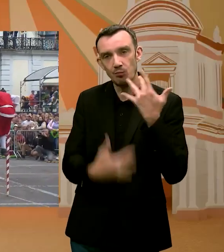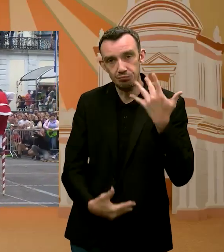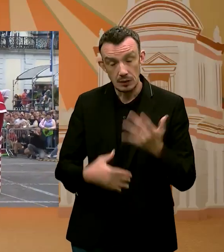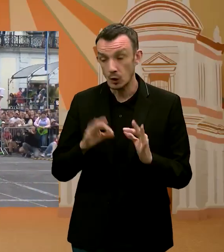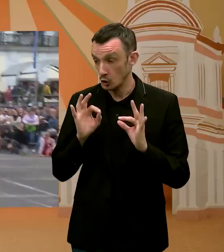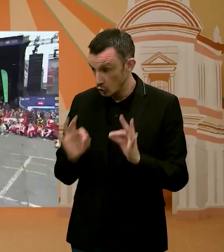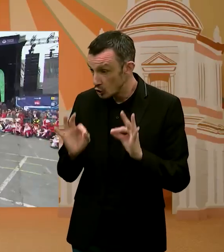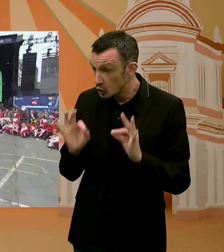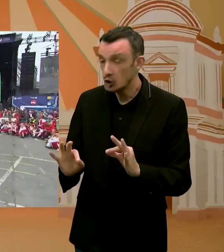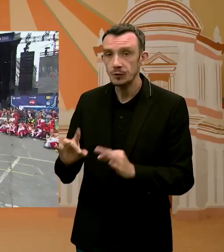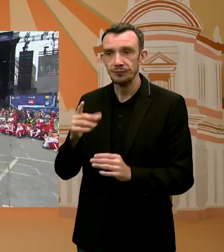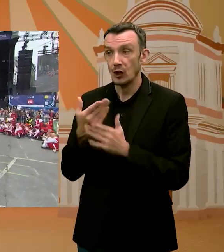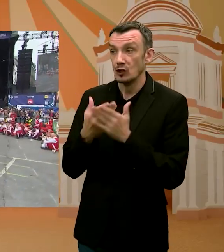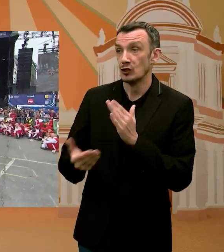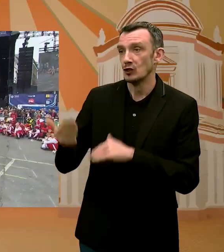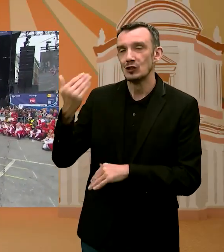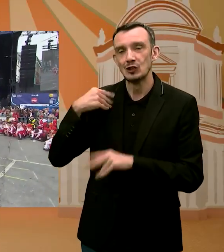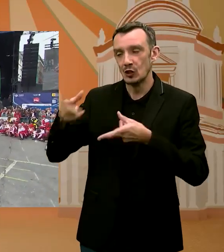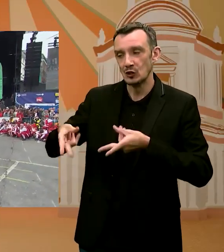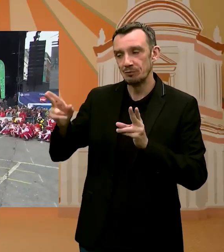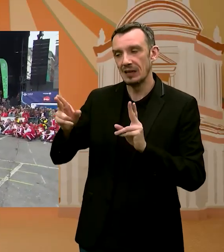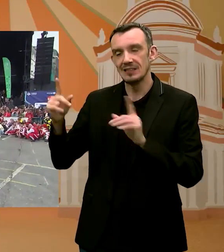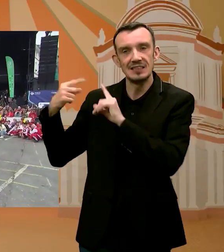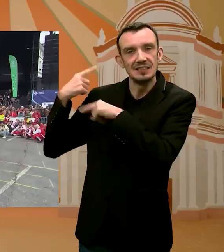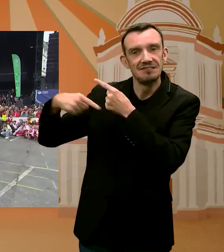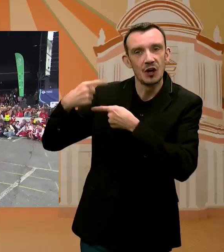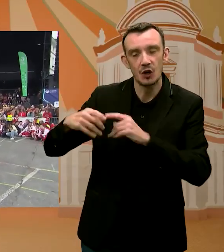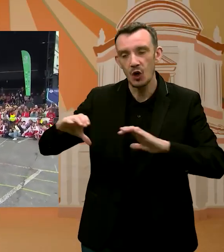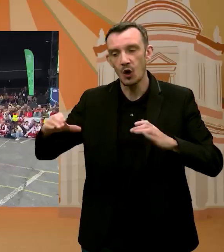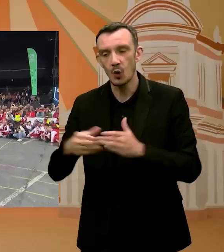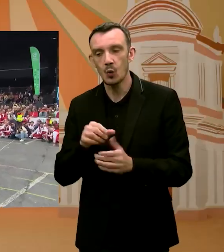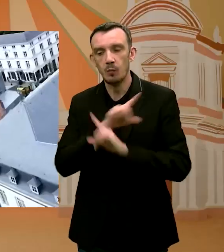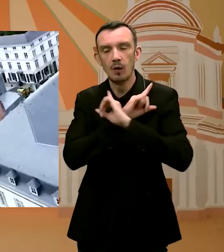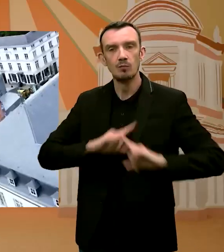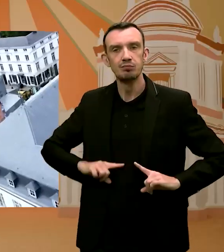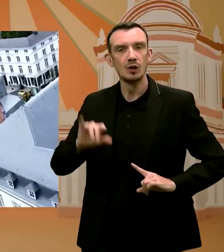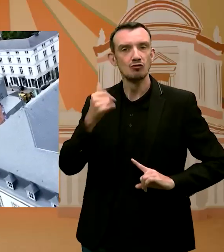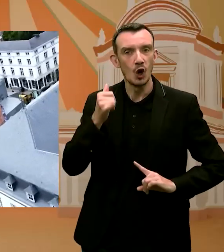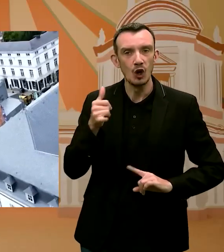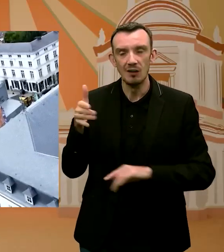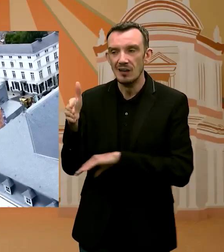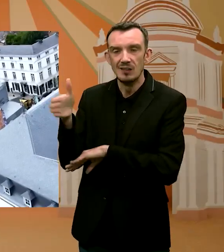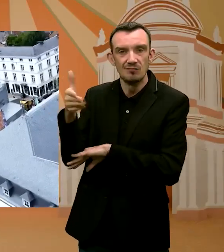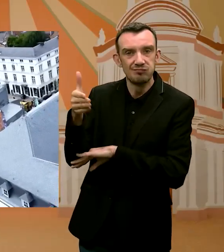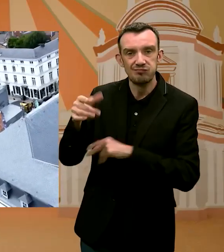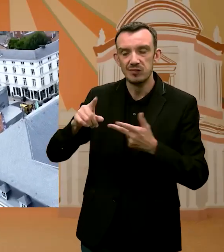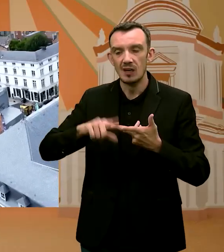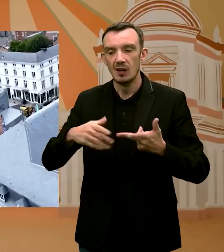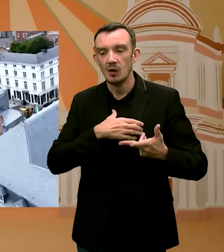la chance de commenter la page de folklore avec les différents groupes folkloriques namurois, donc les Alfers namurois, les joueurs de drapeau, la Royale Montcrabeau, les 40 Molons, la Frérie